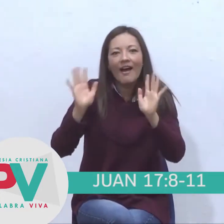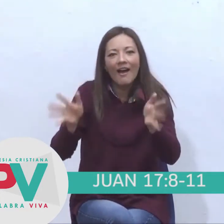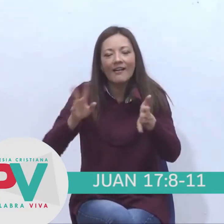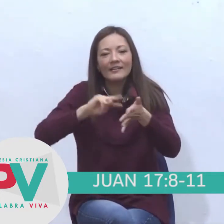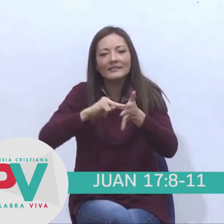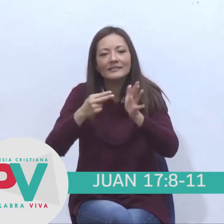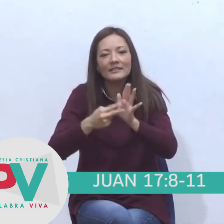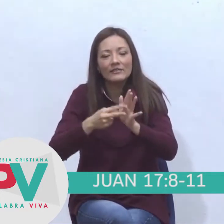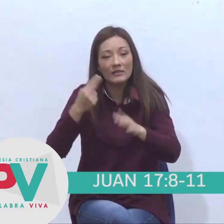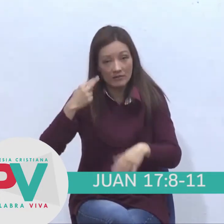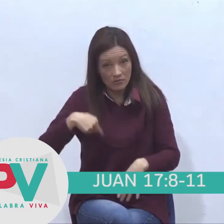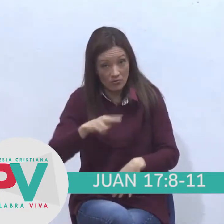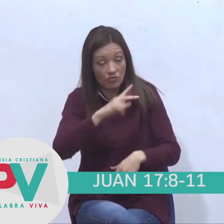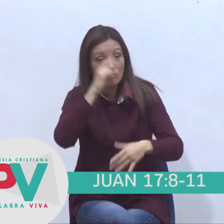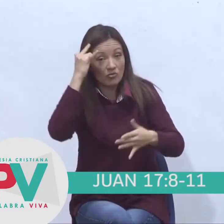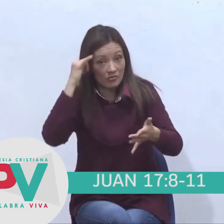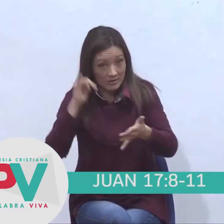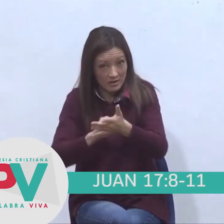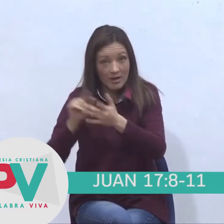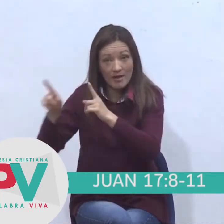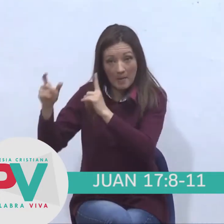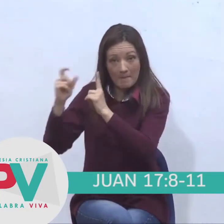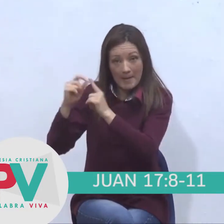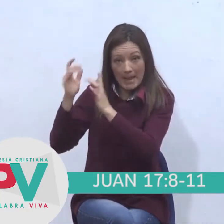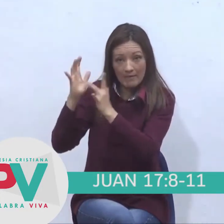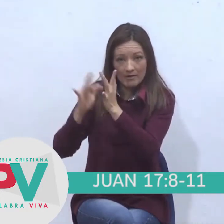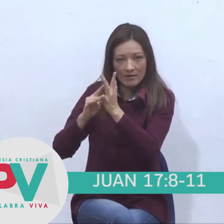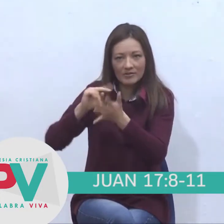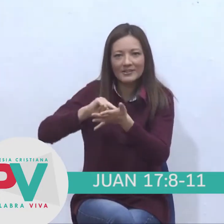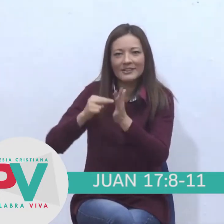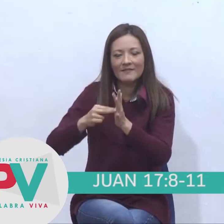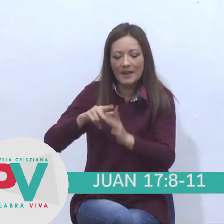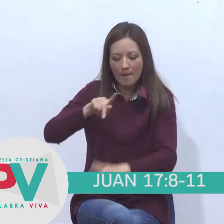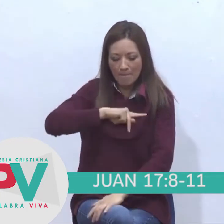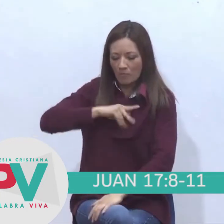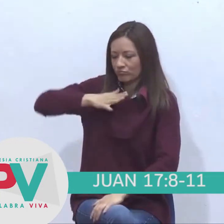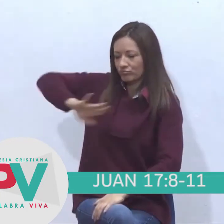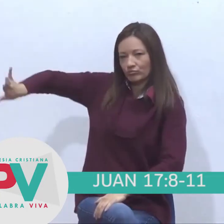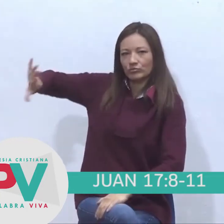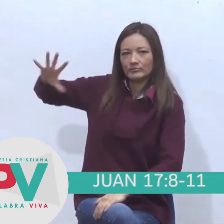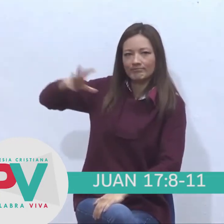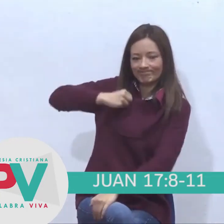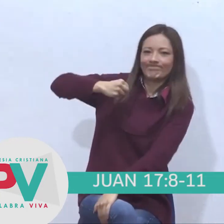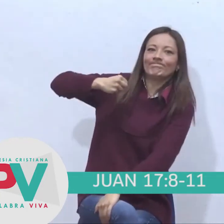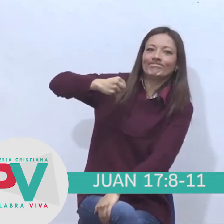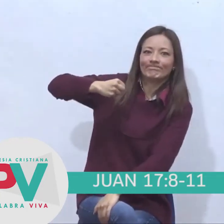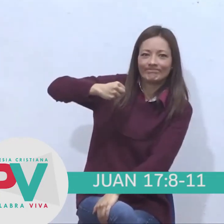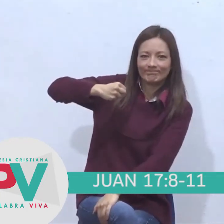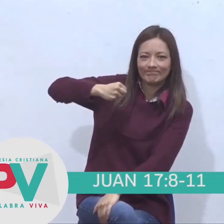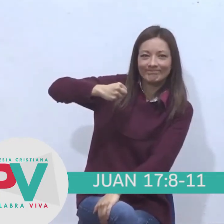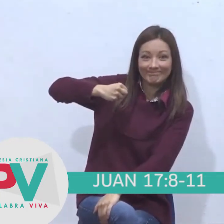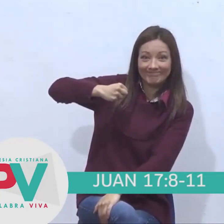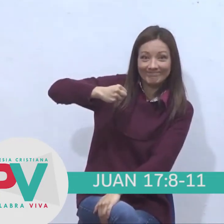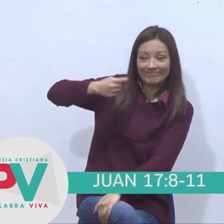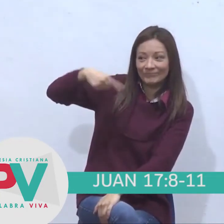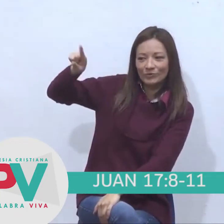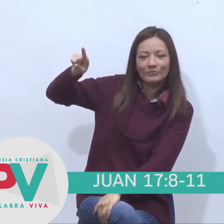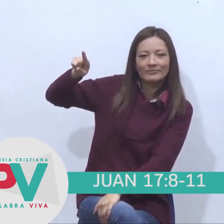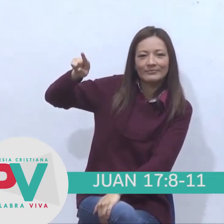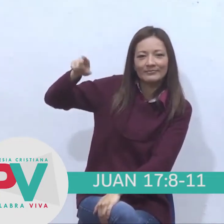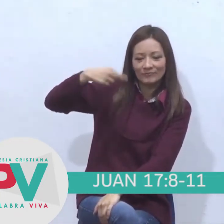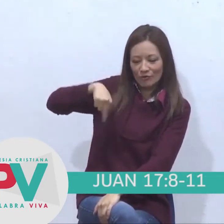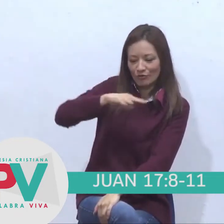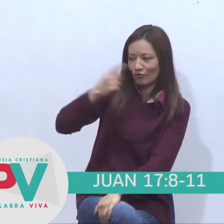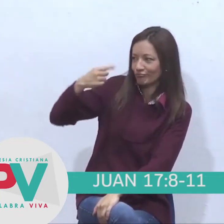Jesús. Y si le pertenecemos a Jesús, le pertenecemos al Padre. Somos su propiedad. Somos de